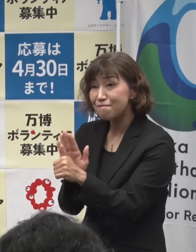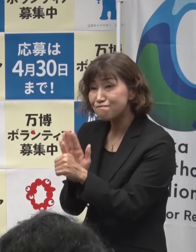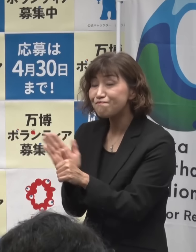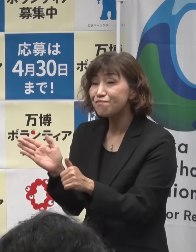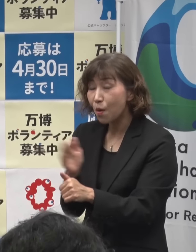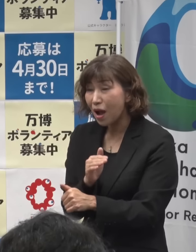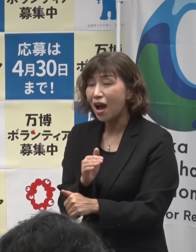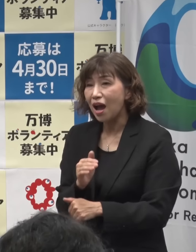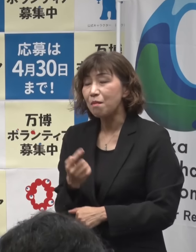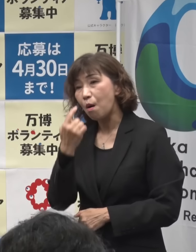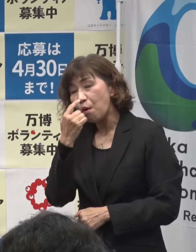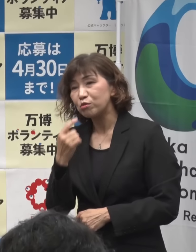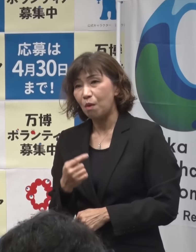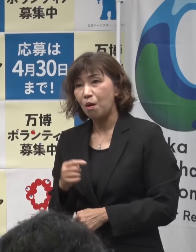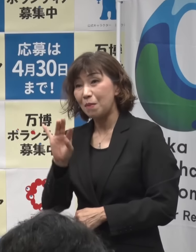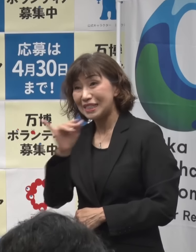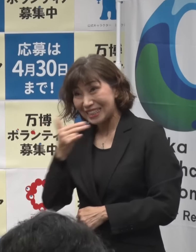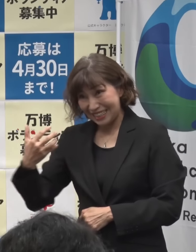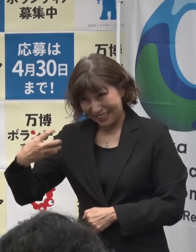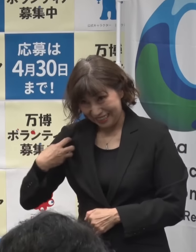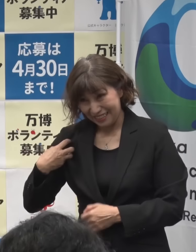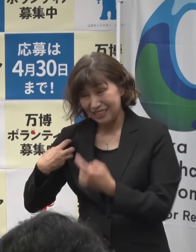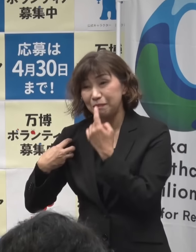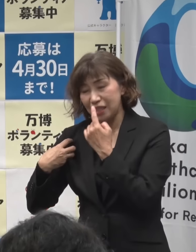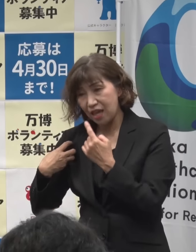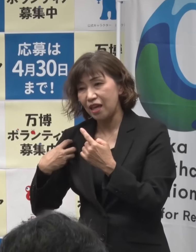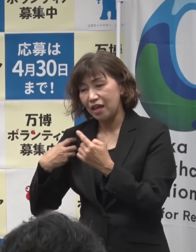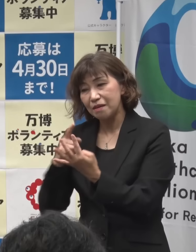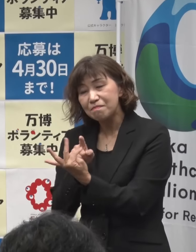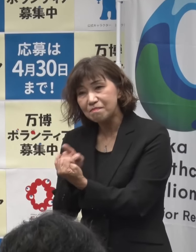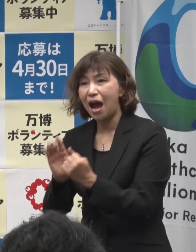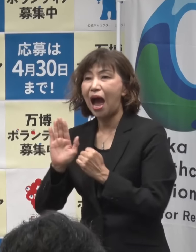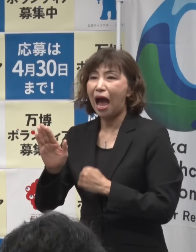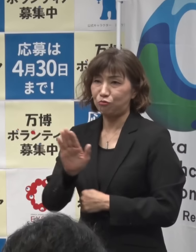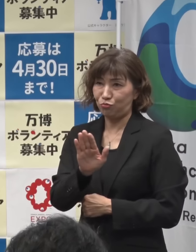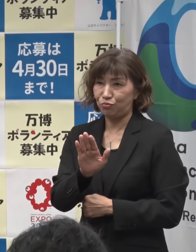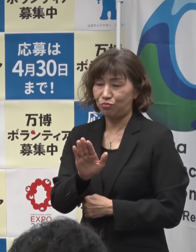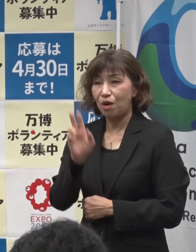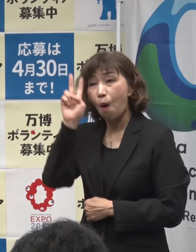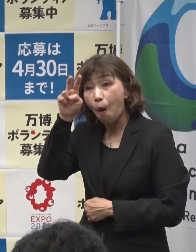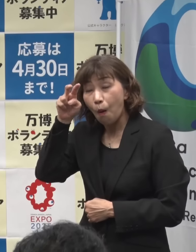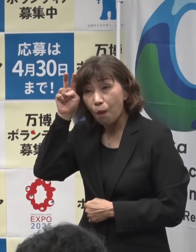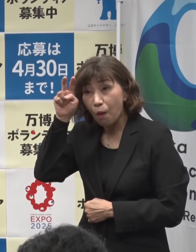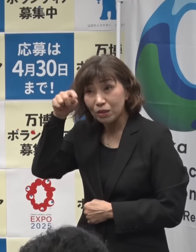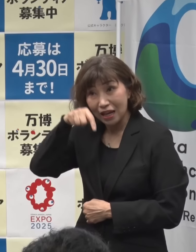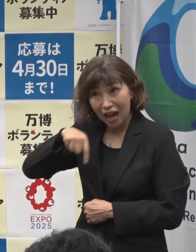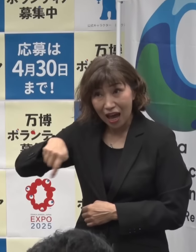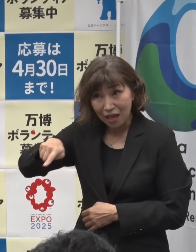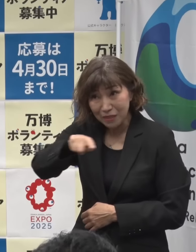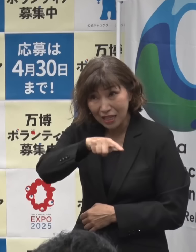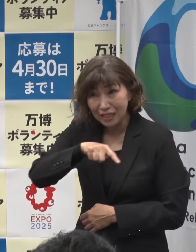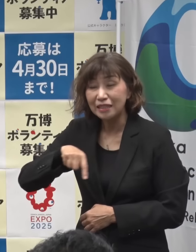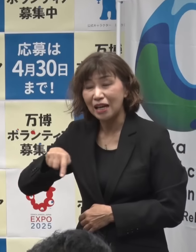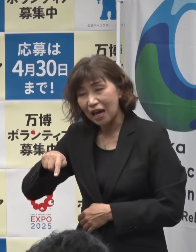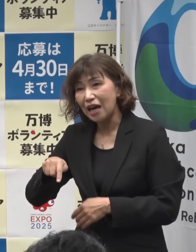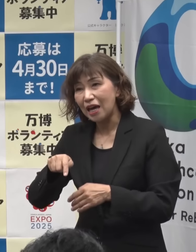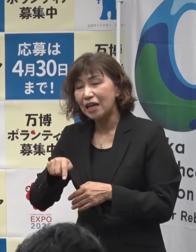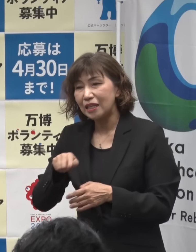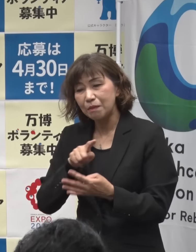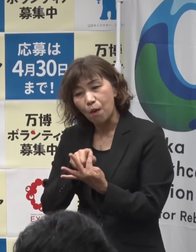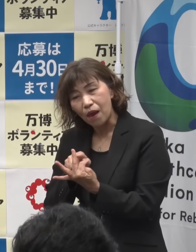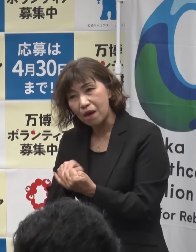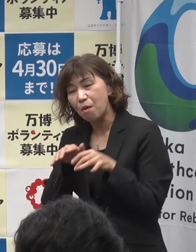援策というのは僕自身も知事としてもうやってますし、大阪の皆さん実際にもう十分知られている中身のことを、これ